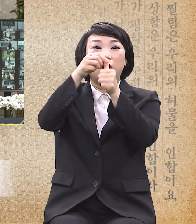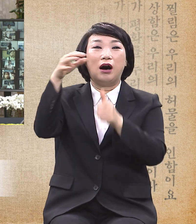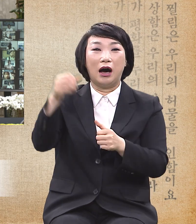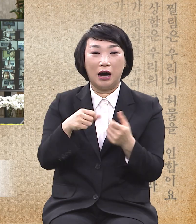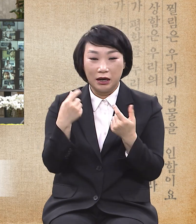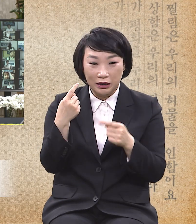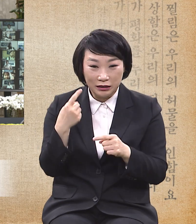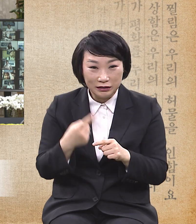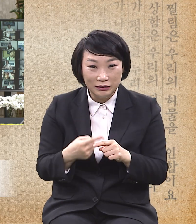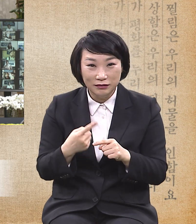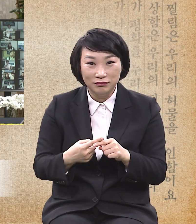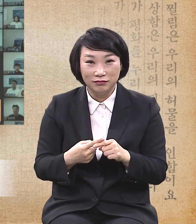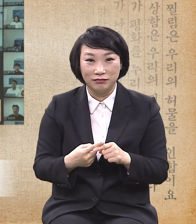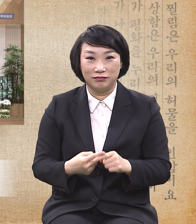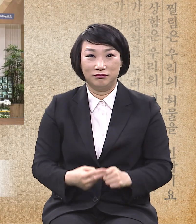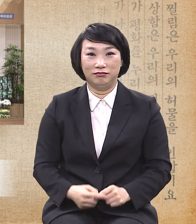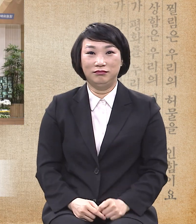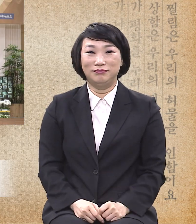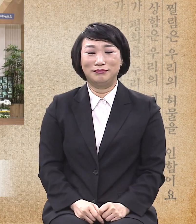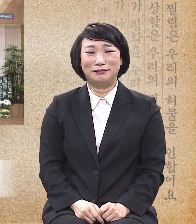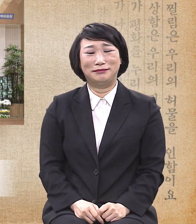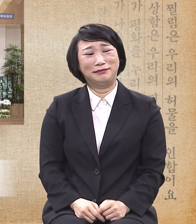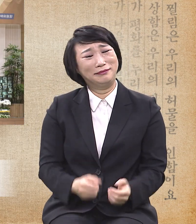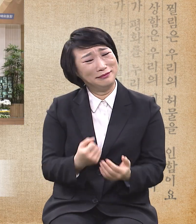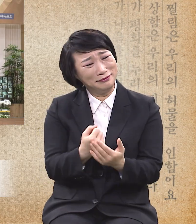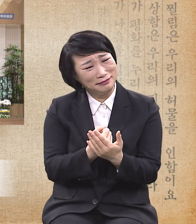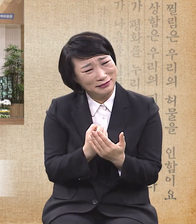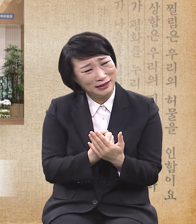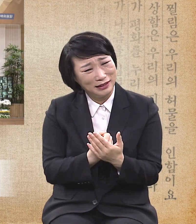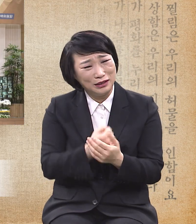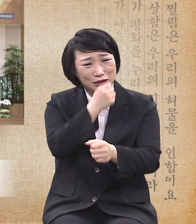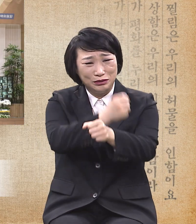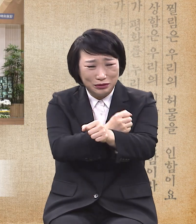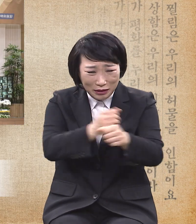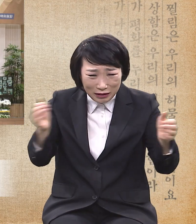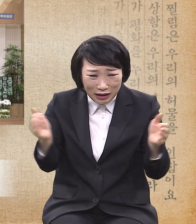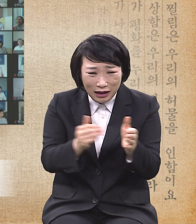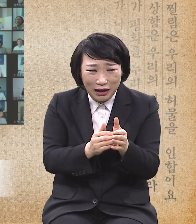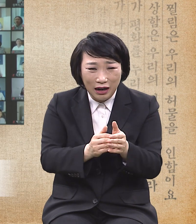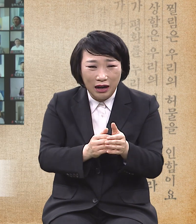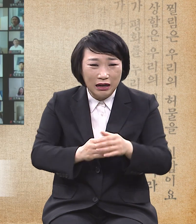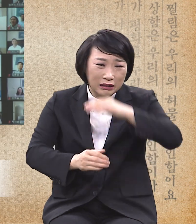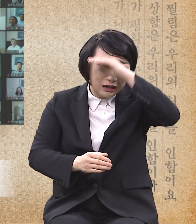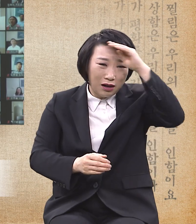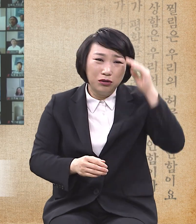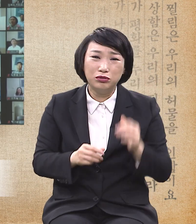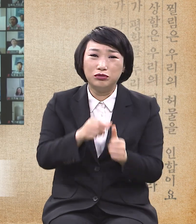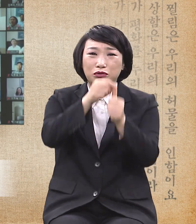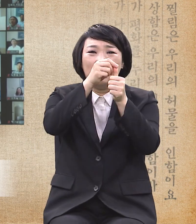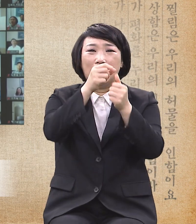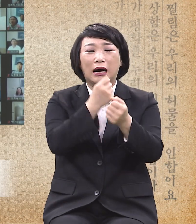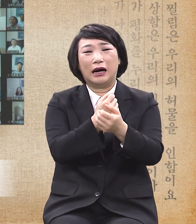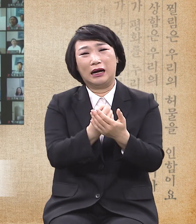것 같으리라. 참 딱하잖아요. 수고 다 해놓고. 여러분,